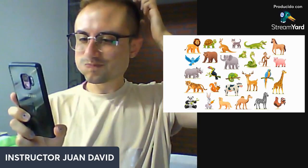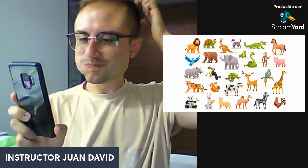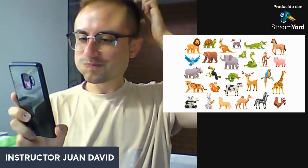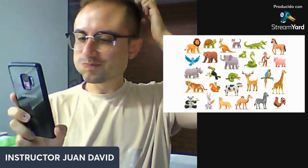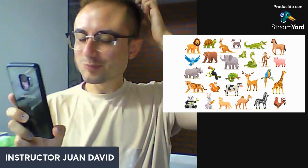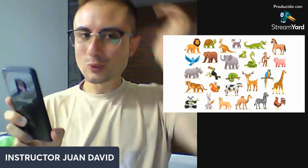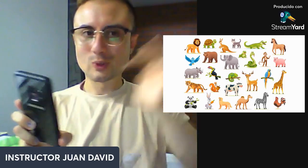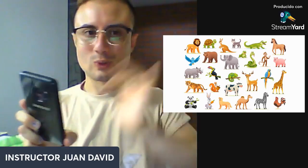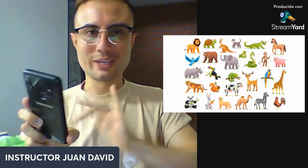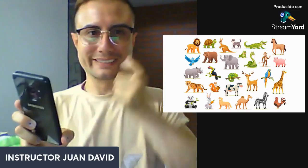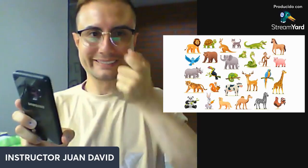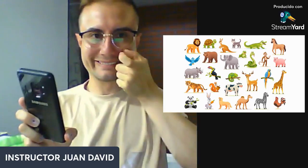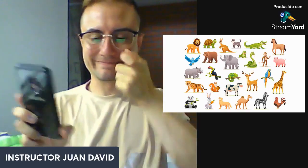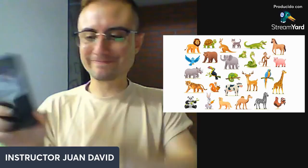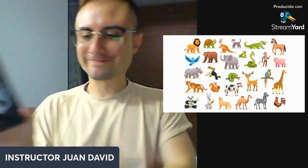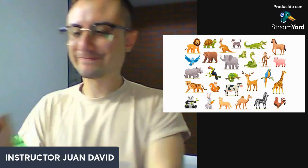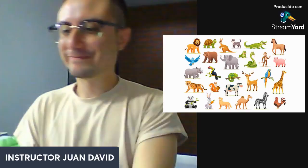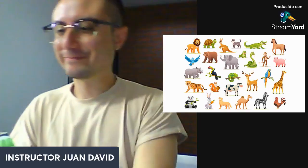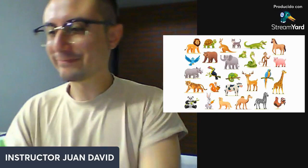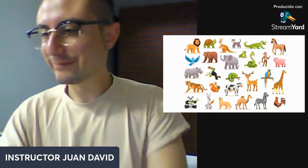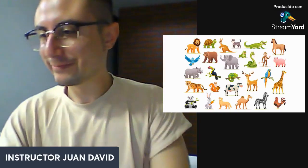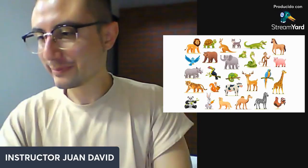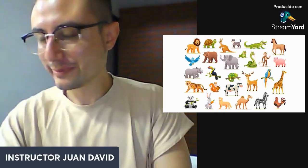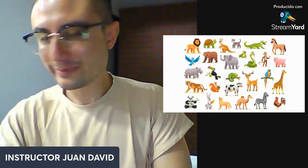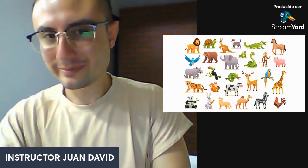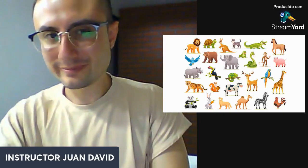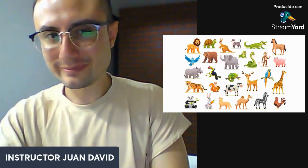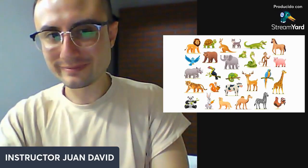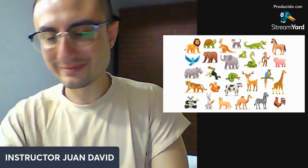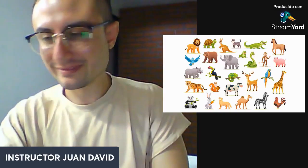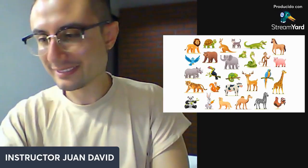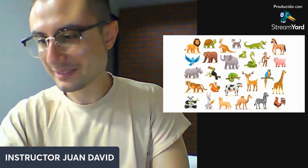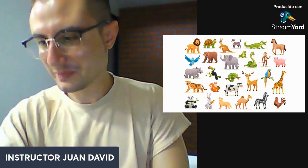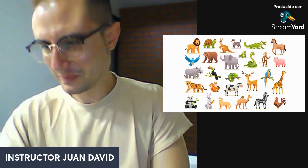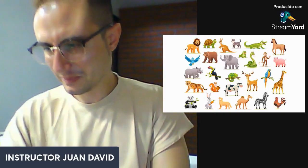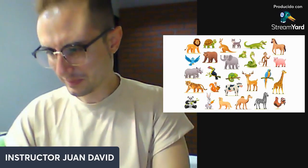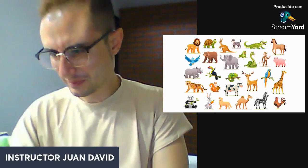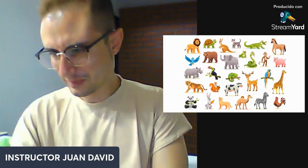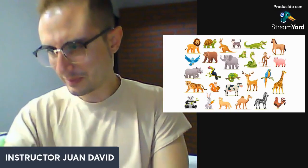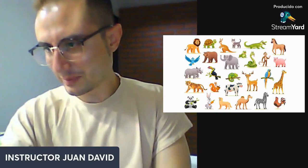Sí, aquí en mi celular veo los comentarios. Claro, no, toca estar pendiente del teléfono.